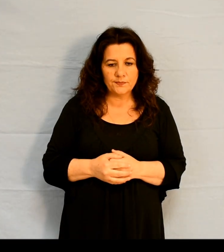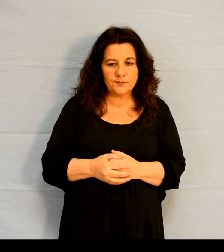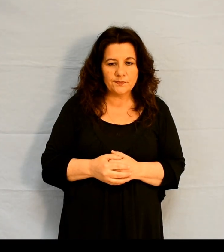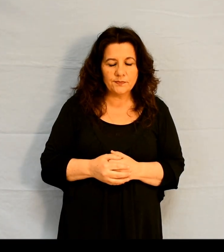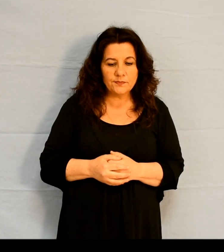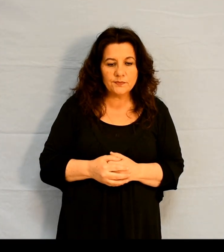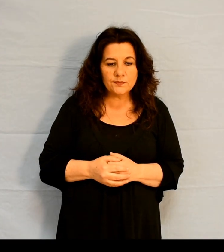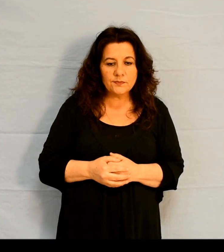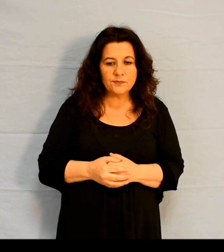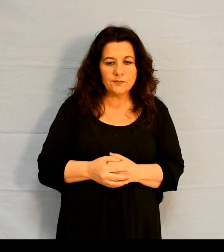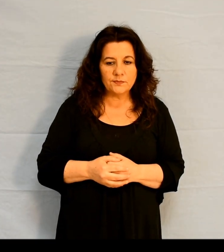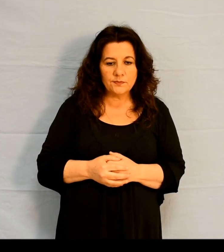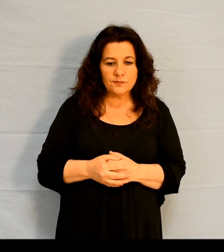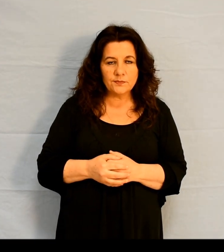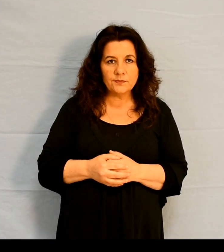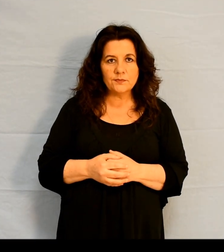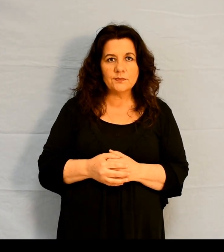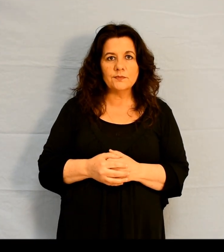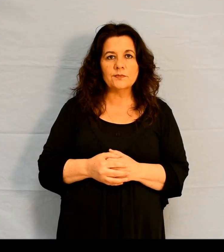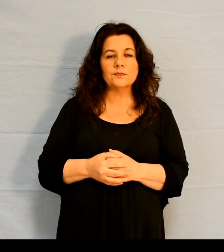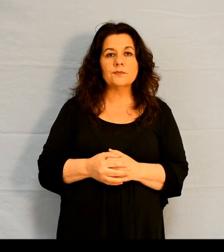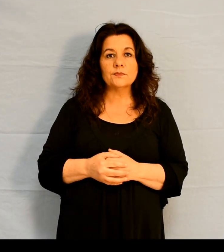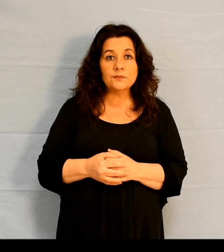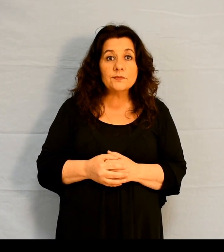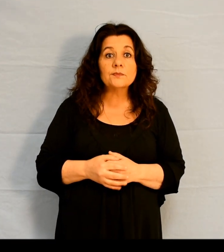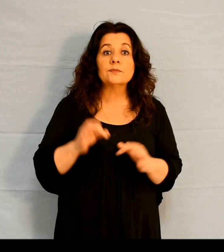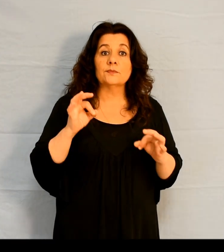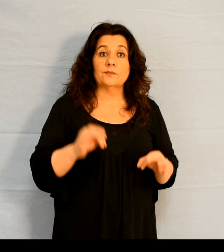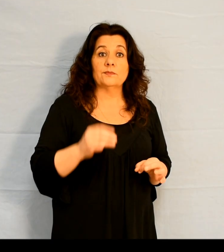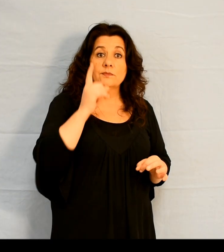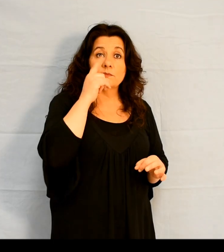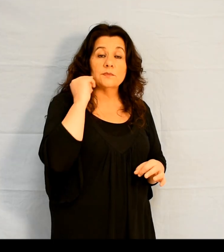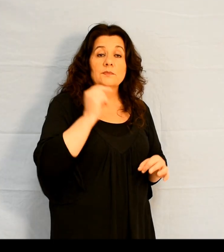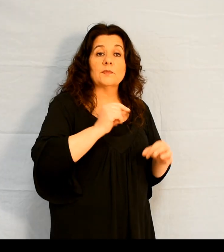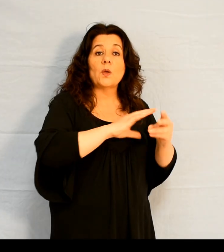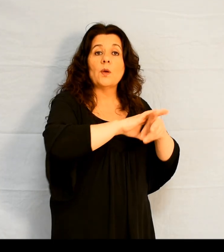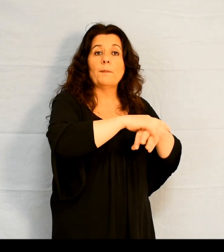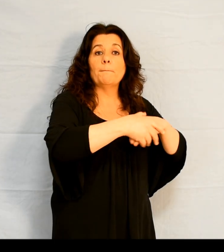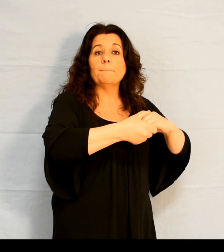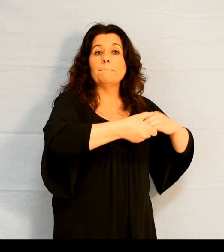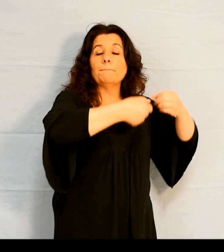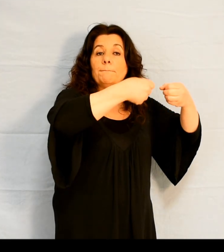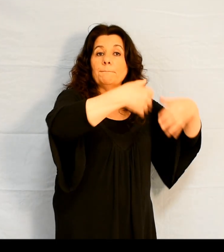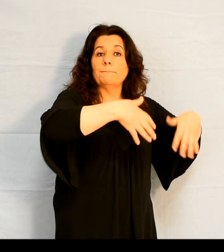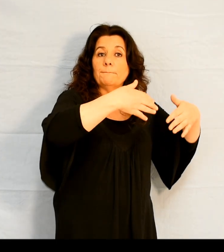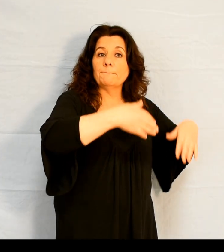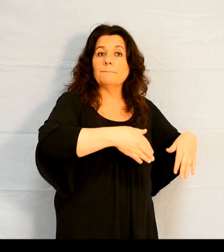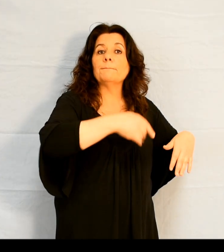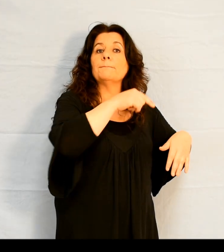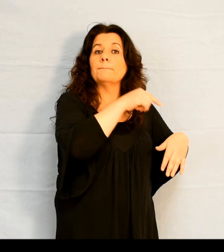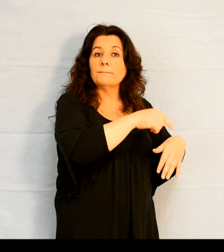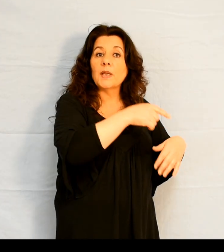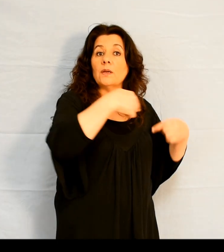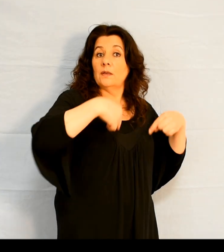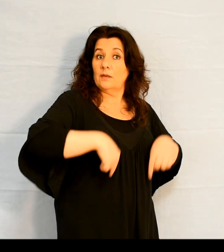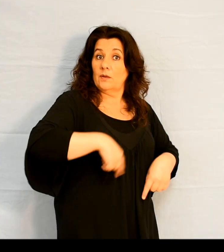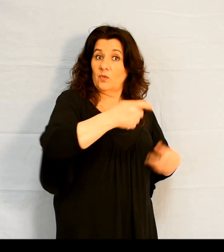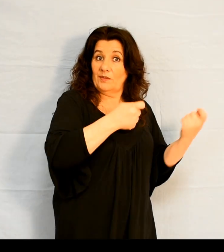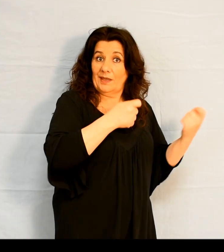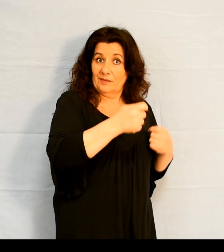On fit comparaître Jésus devant Pilate, le gouverneur, qui l'interrogea.